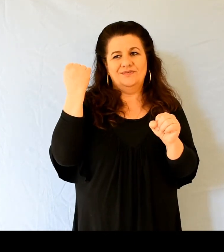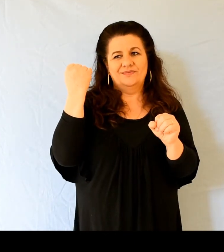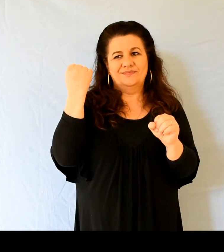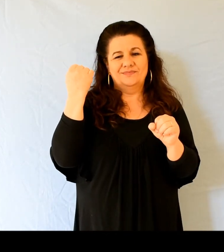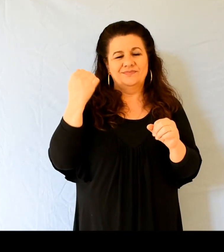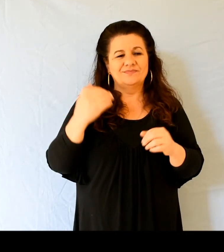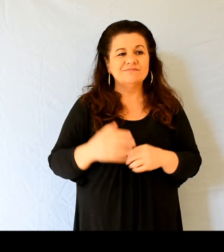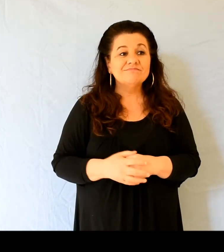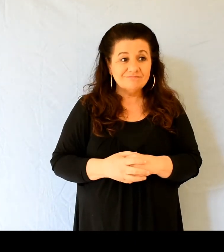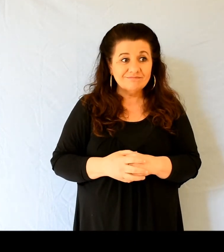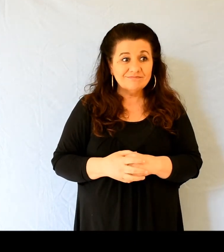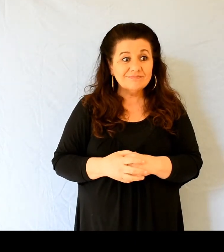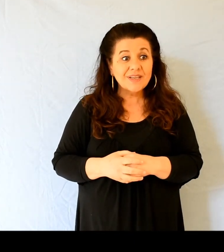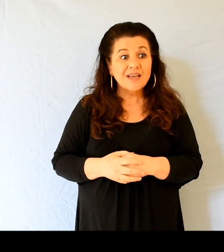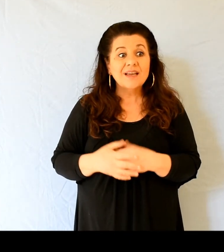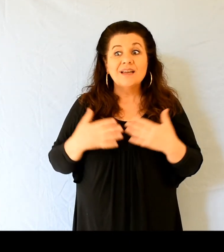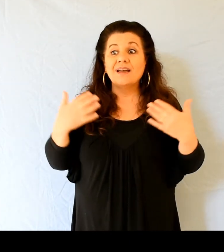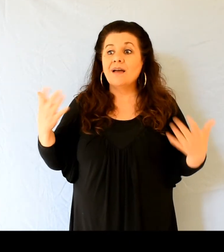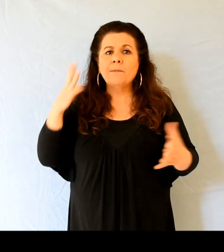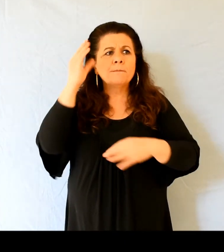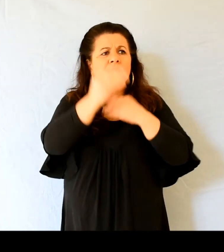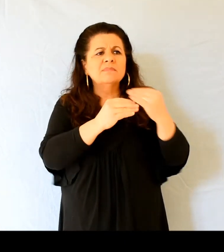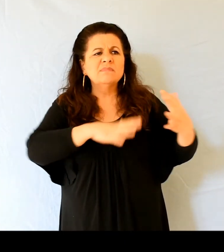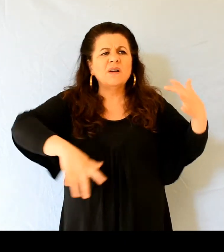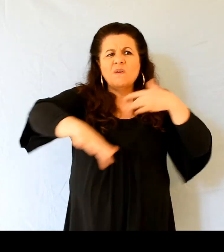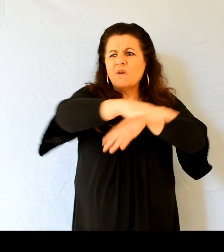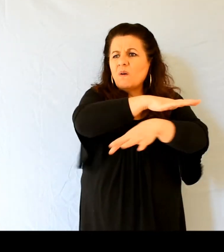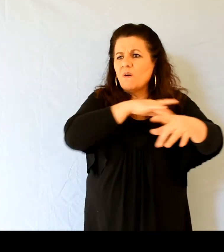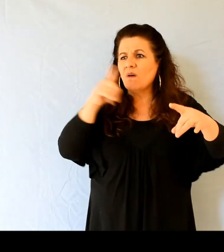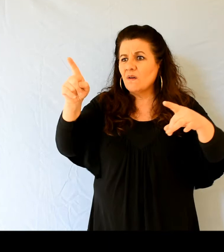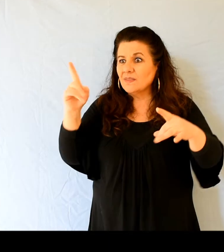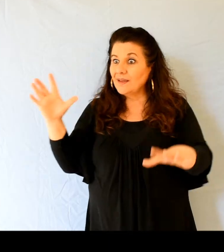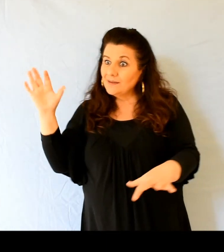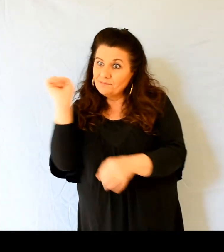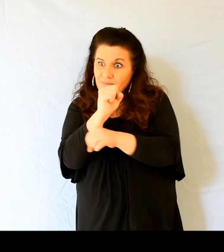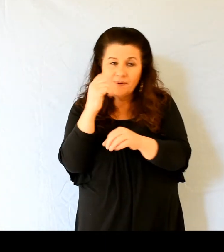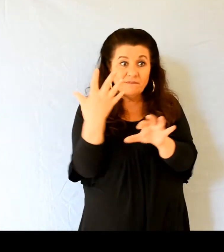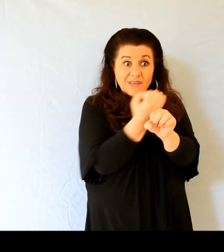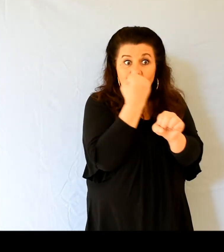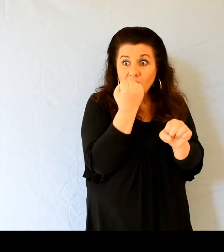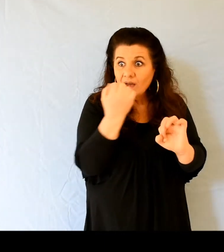Or, la victoire emportée sur le monde, c'est notre foi.